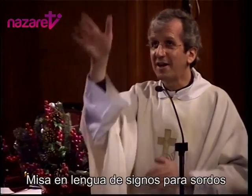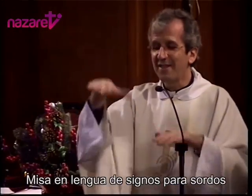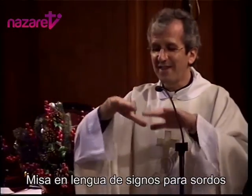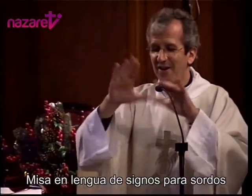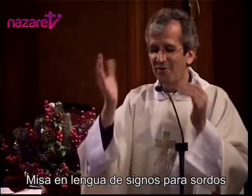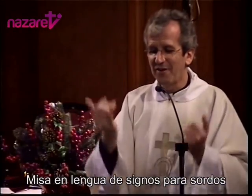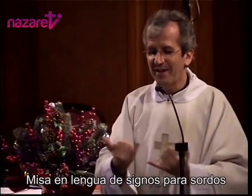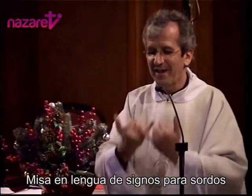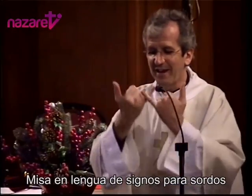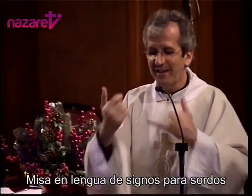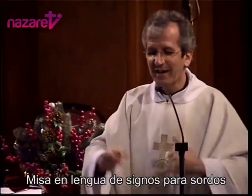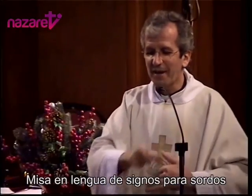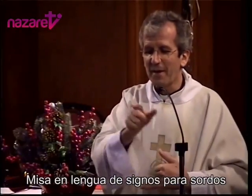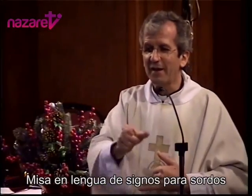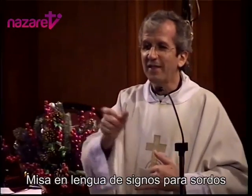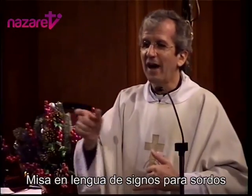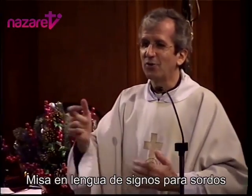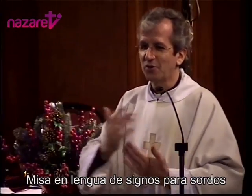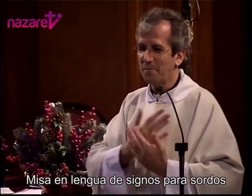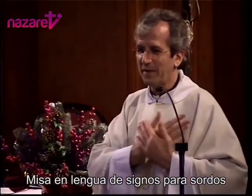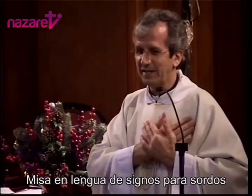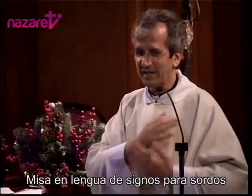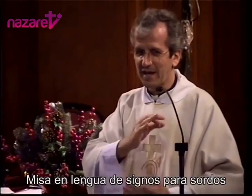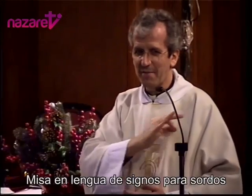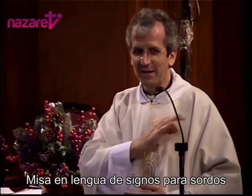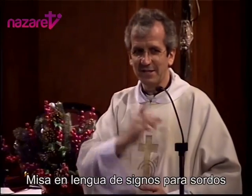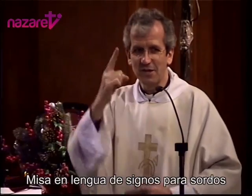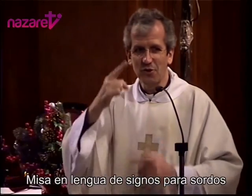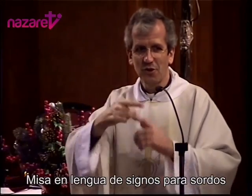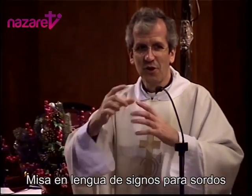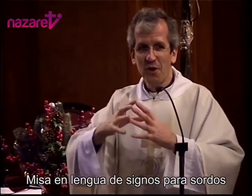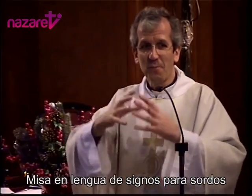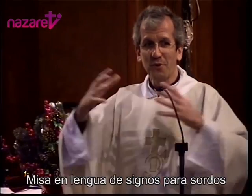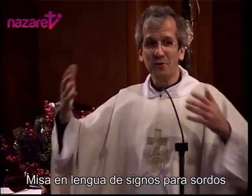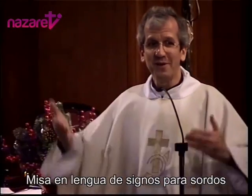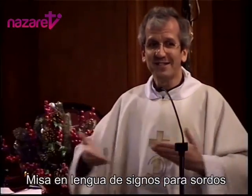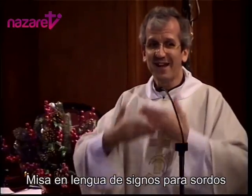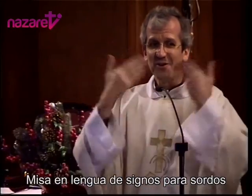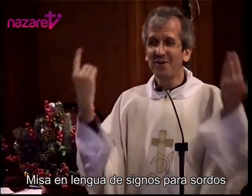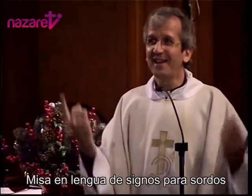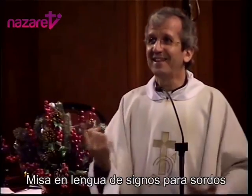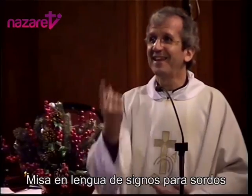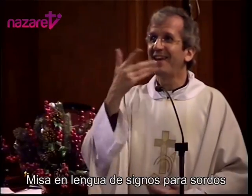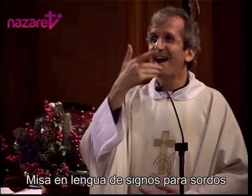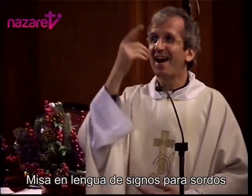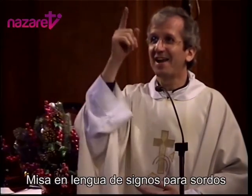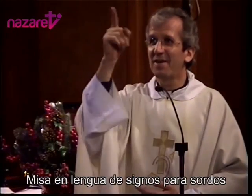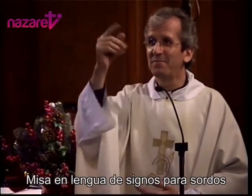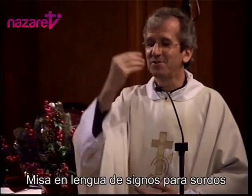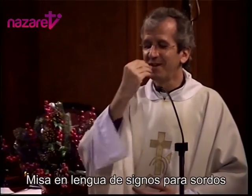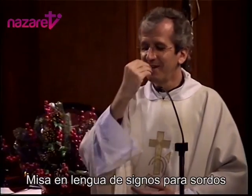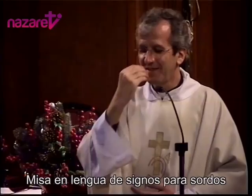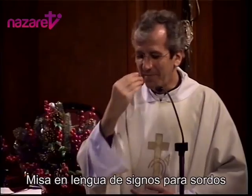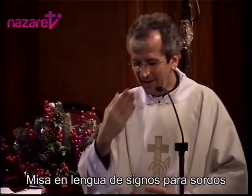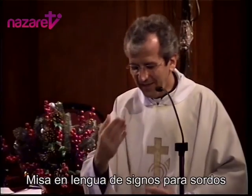Dios en el cielo y en la tierra paz a los hombres que ama el Señor. Por tu inmensa gloria te